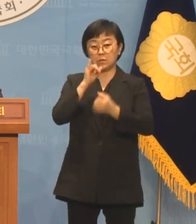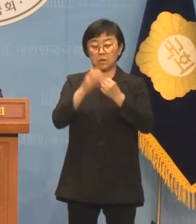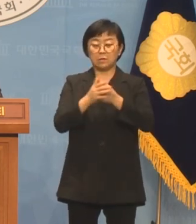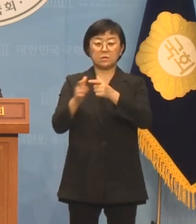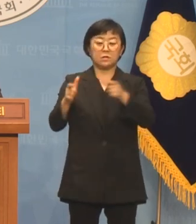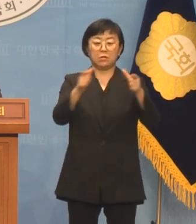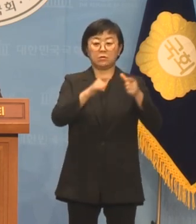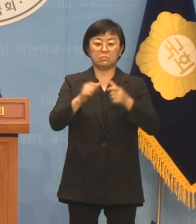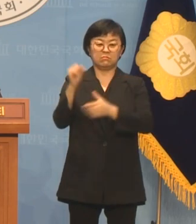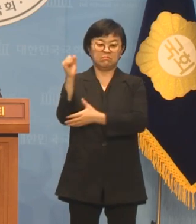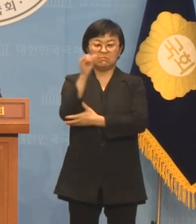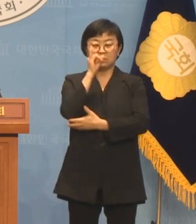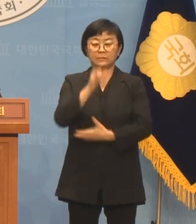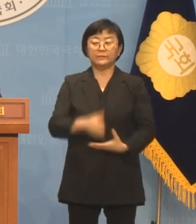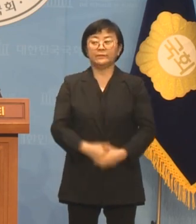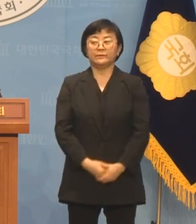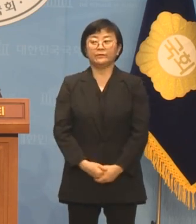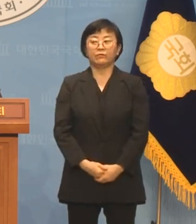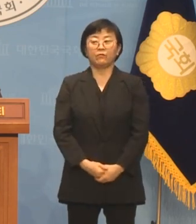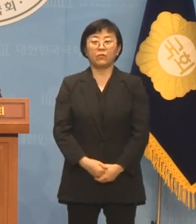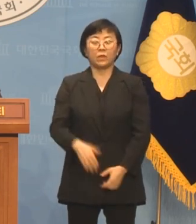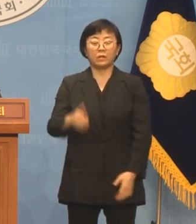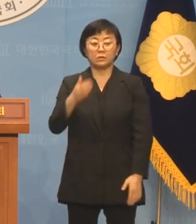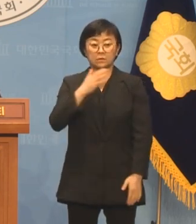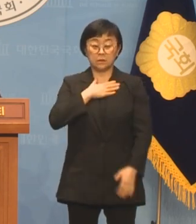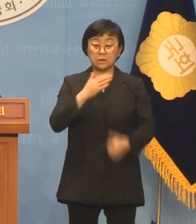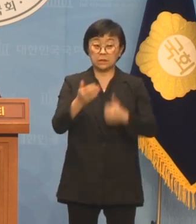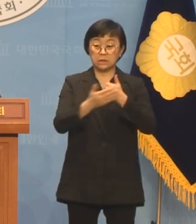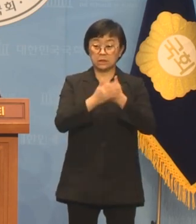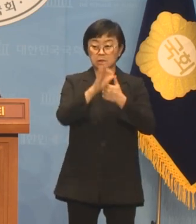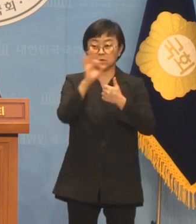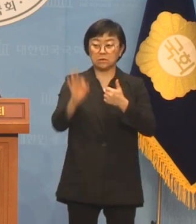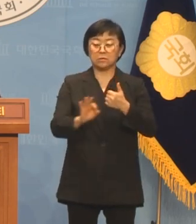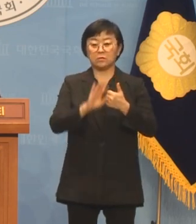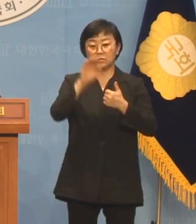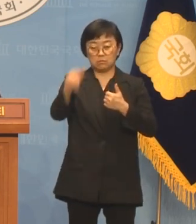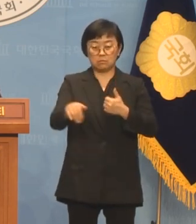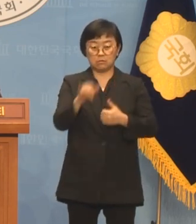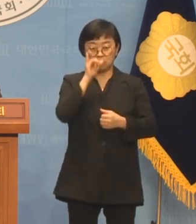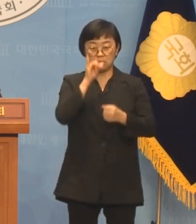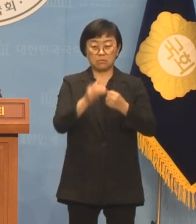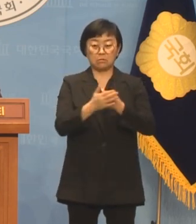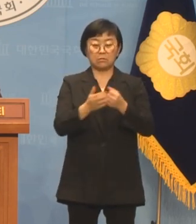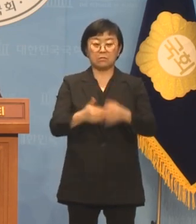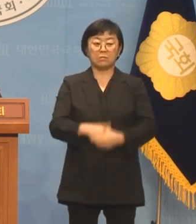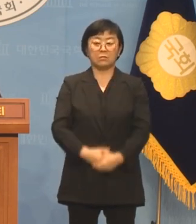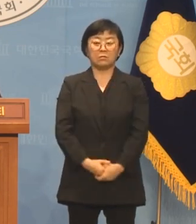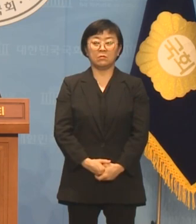마구 흔들어댔습니다. 저의 지지율이 덩달아 떨어지고